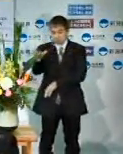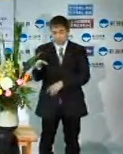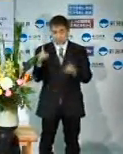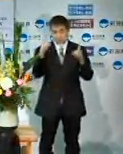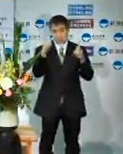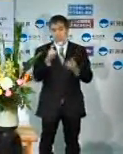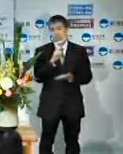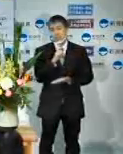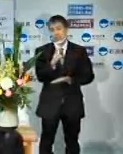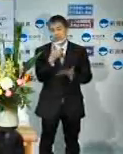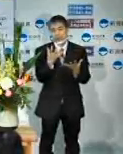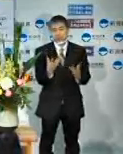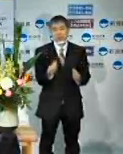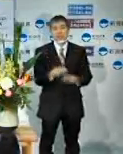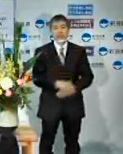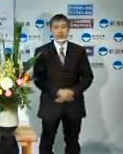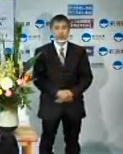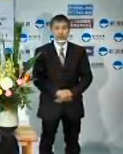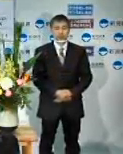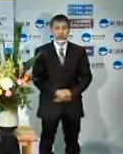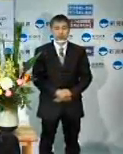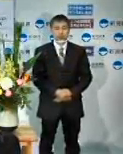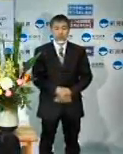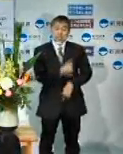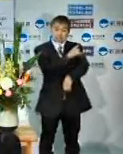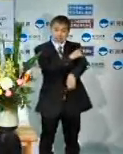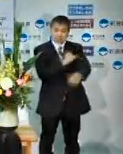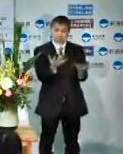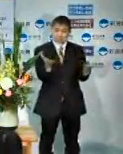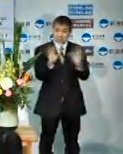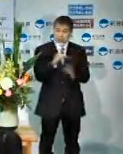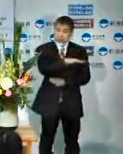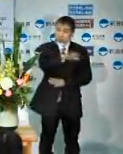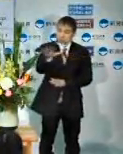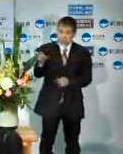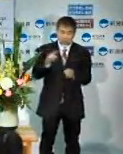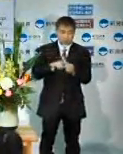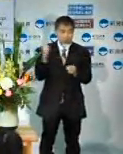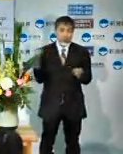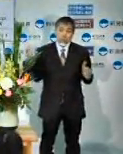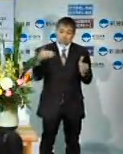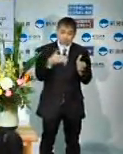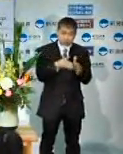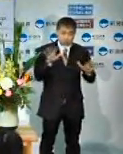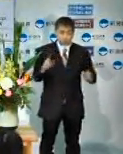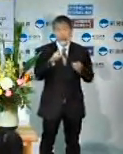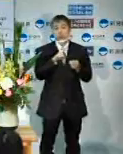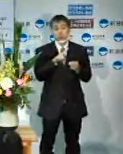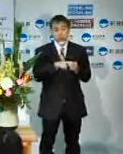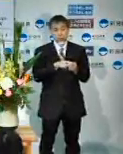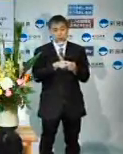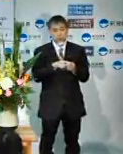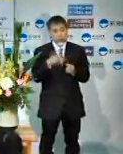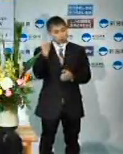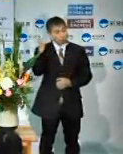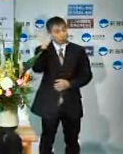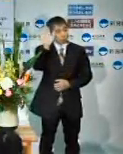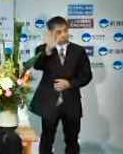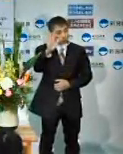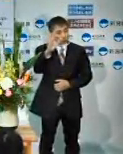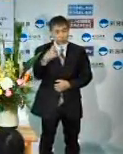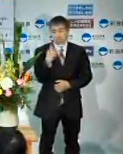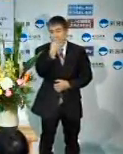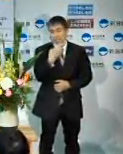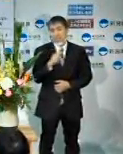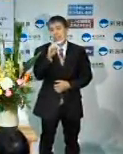ていただきましたけれども、記者クラブの皆さんにはあの、まあ、昨年の暮れに、今年の、抱負ということで漢字一